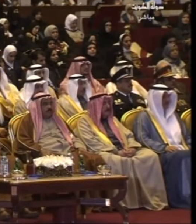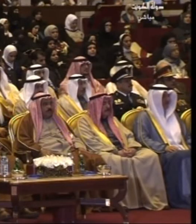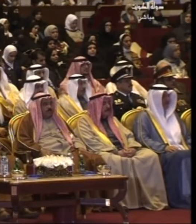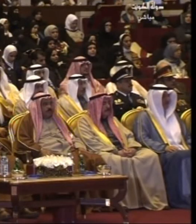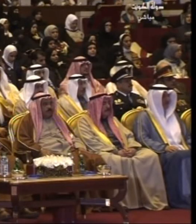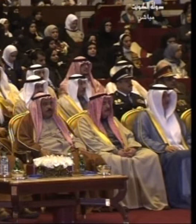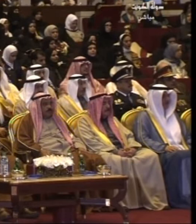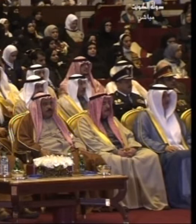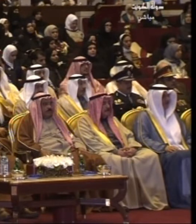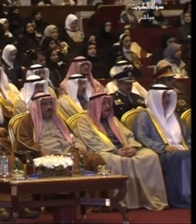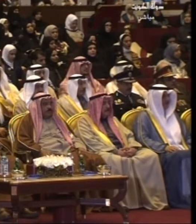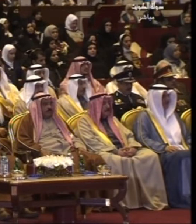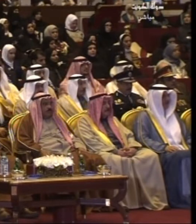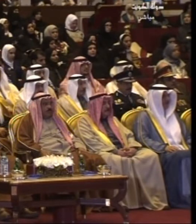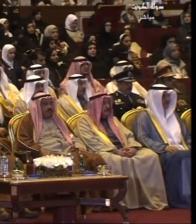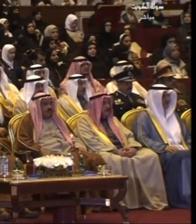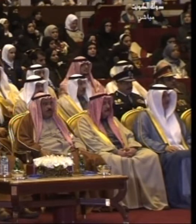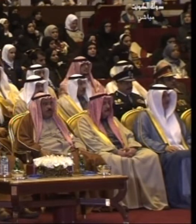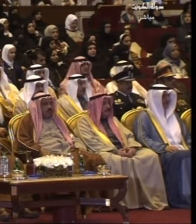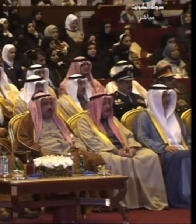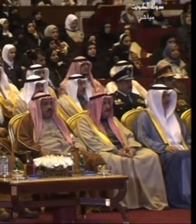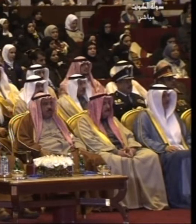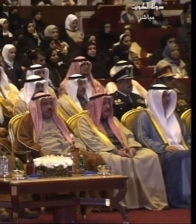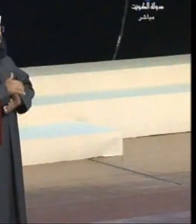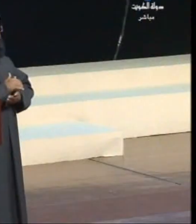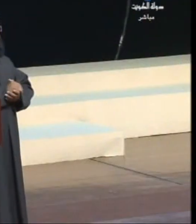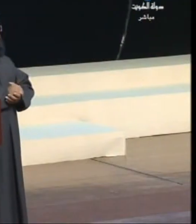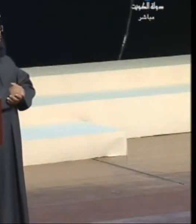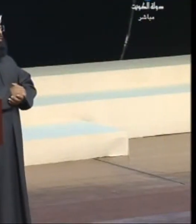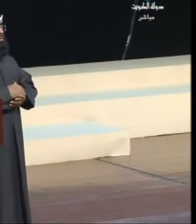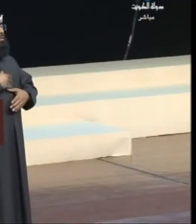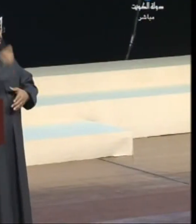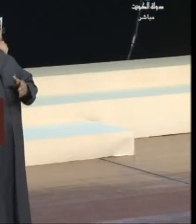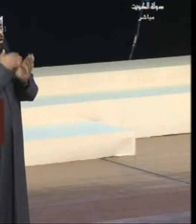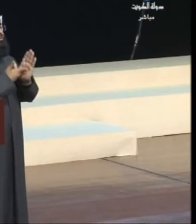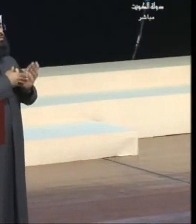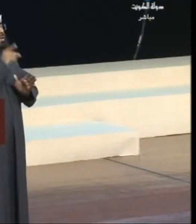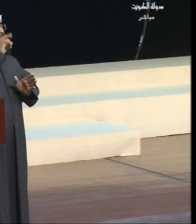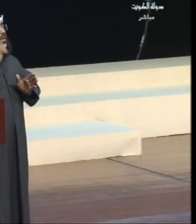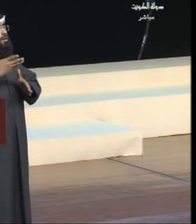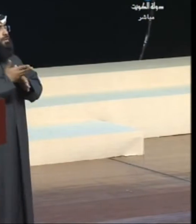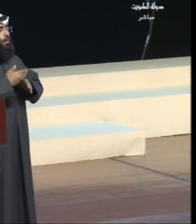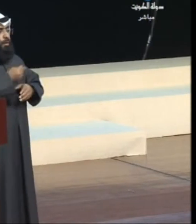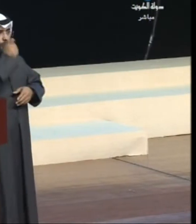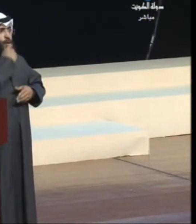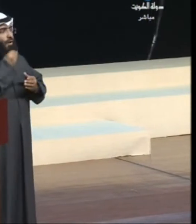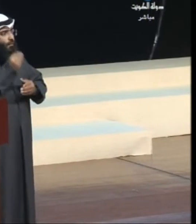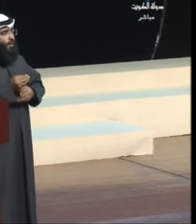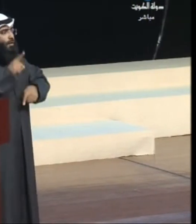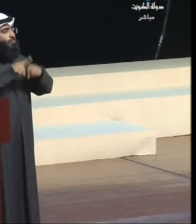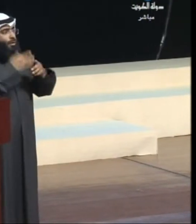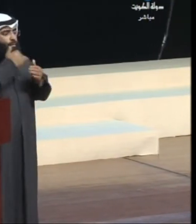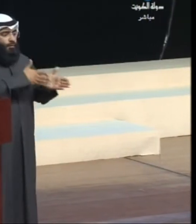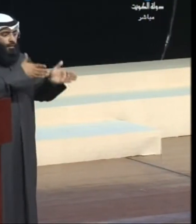وخليله المخاطب من الله سبحانه وتعالى طه ما أنزلنا عليك القرآن لتشقى. حضرة صاحب السمو